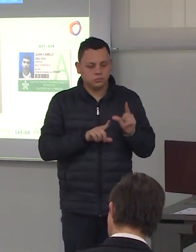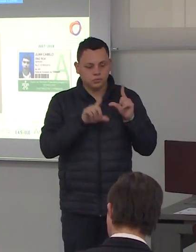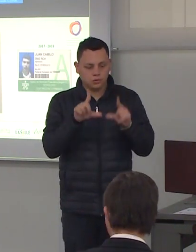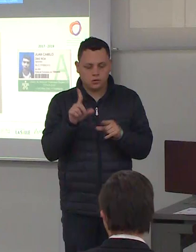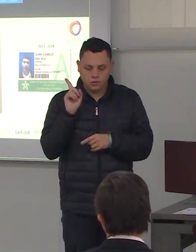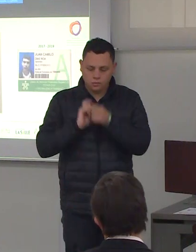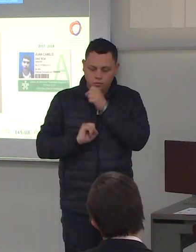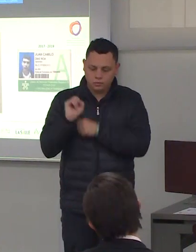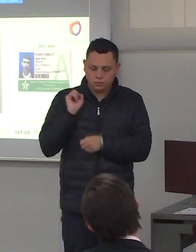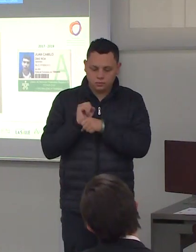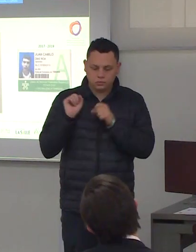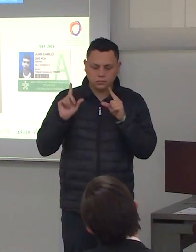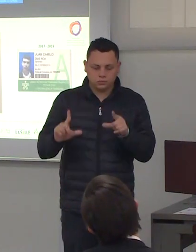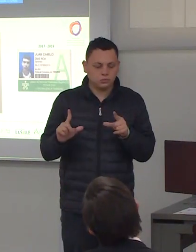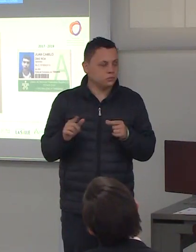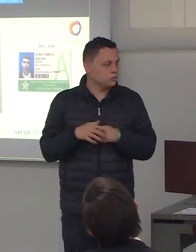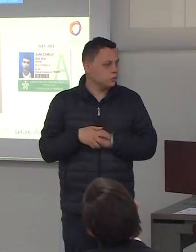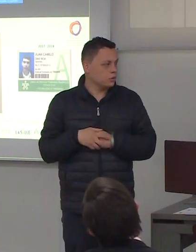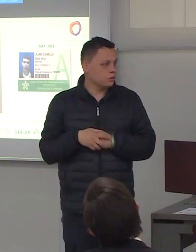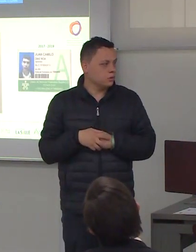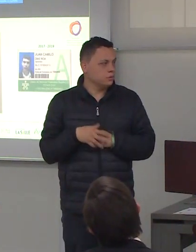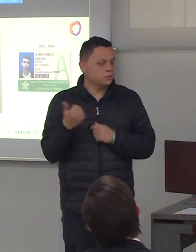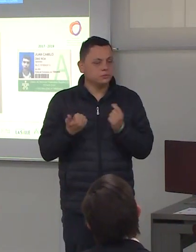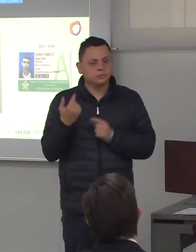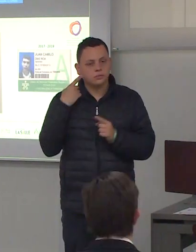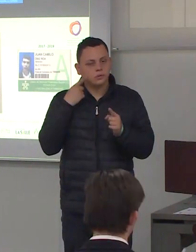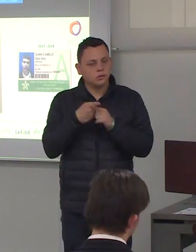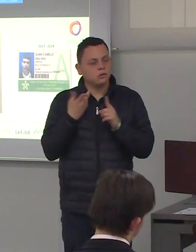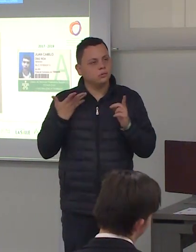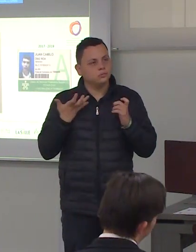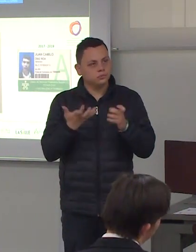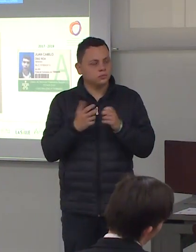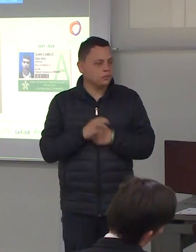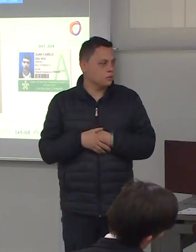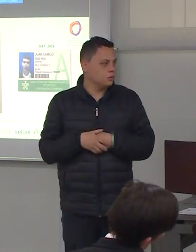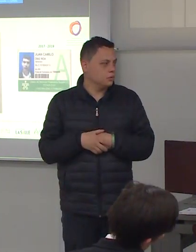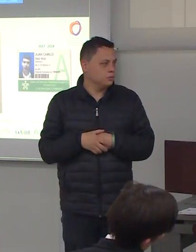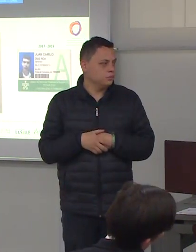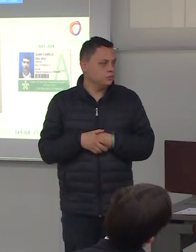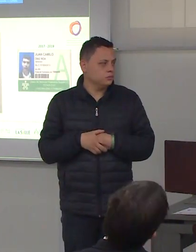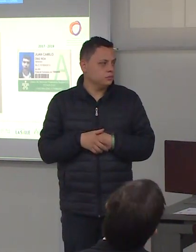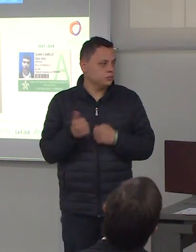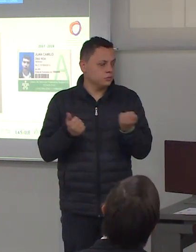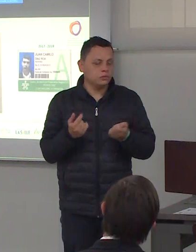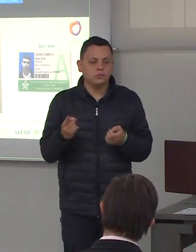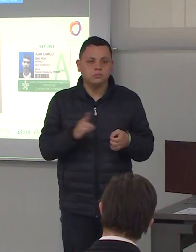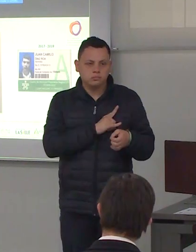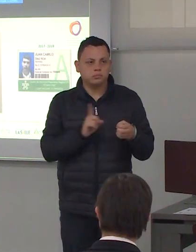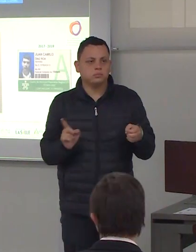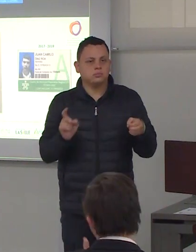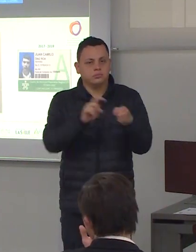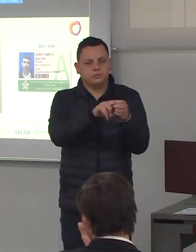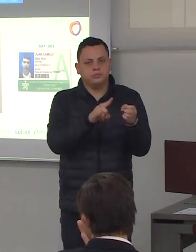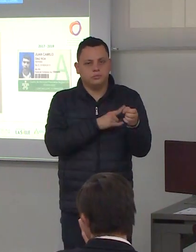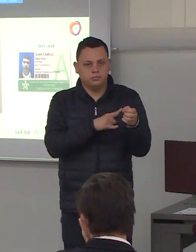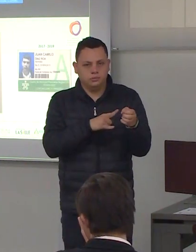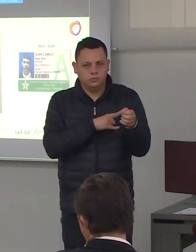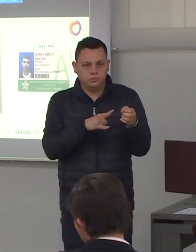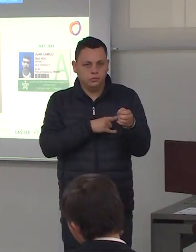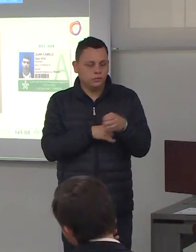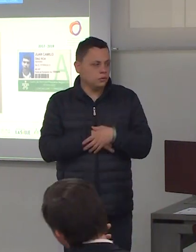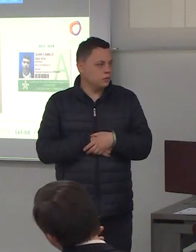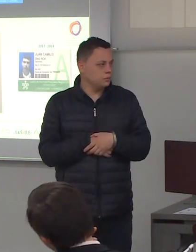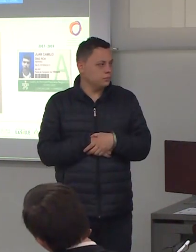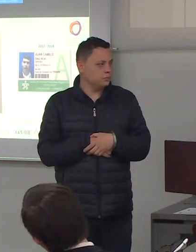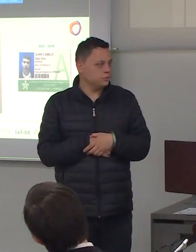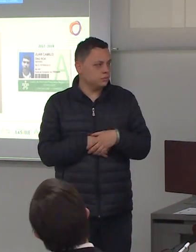año pasado, pero él quiere y uno de sus objetivos, y ya ahorita que nos cuente un poco más, es llegar a la universidad. Posterior a